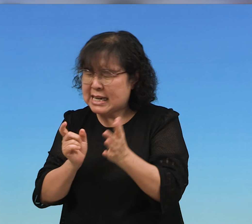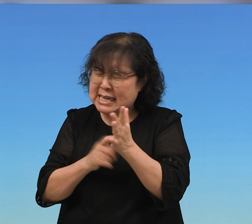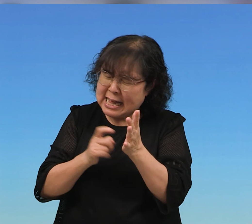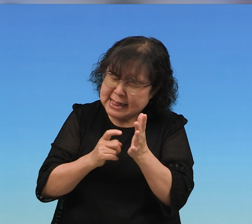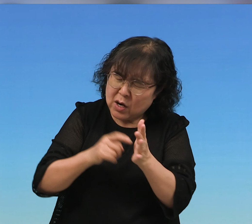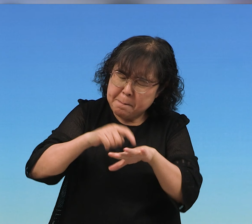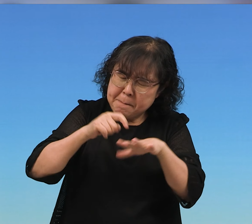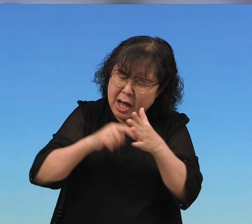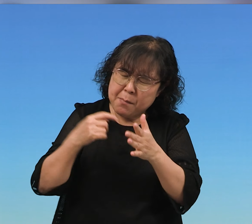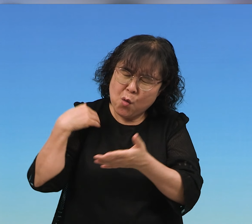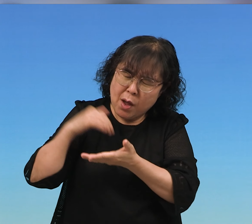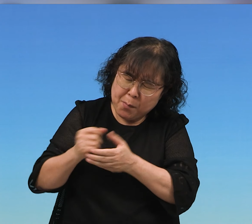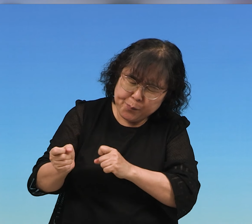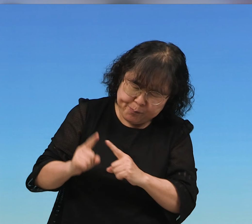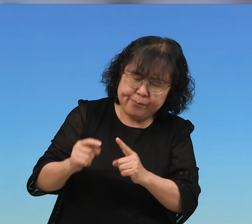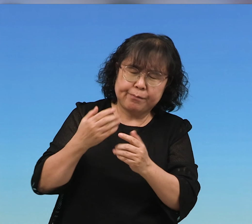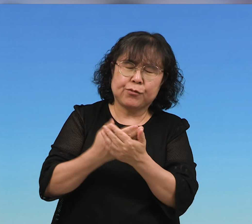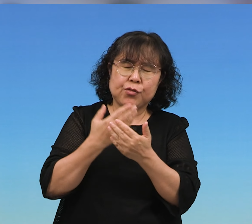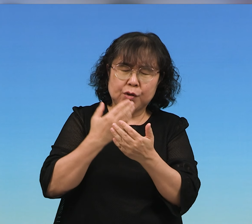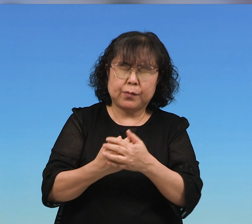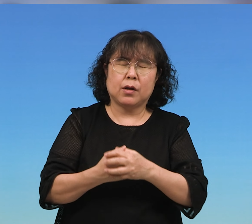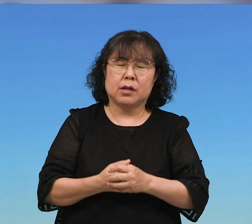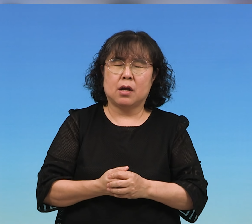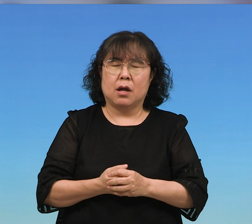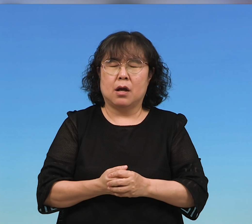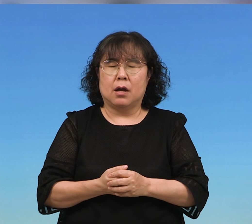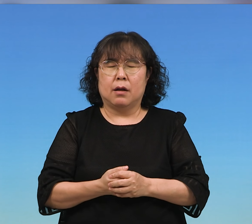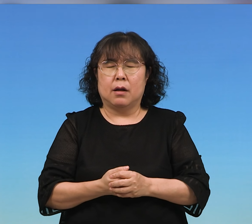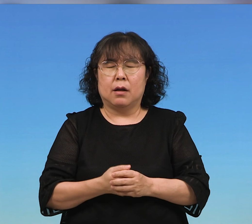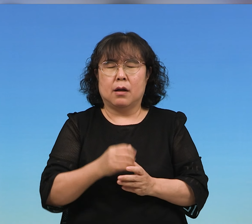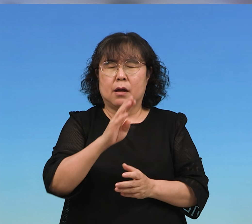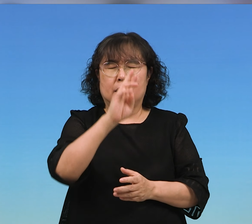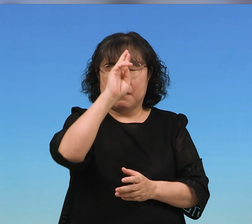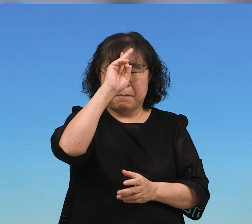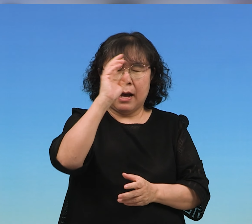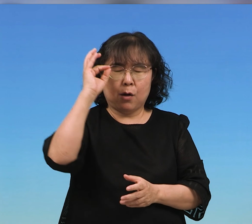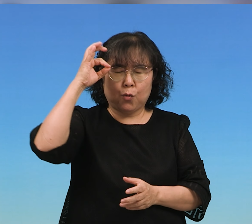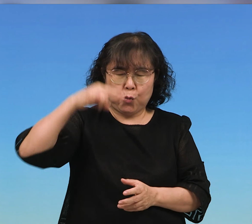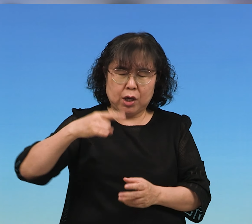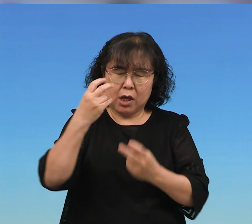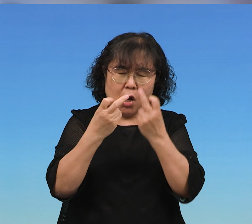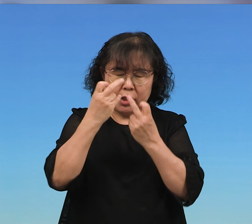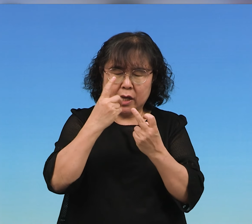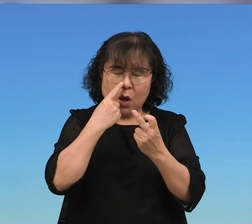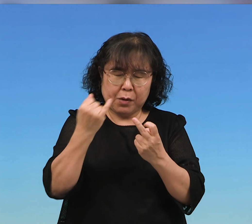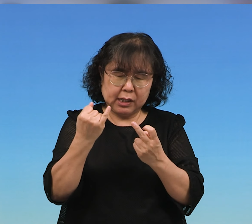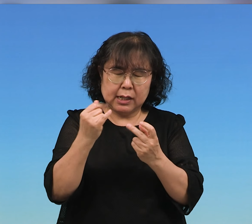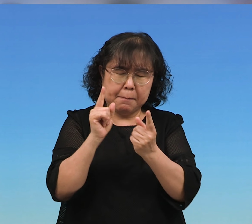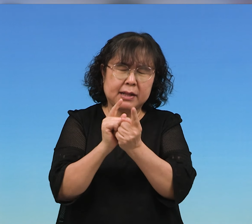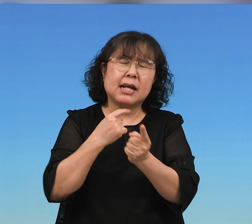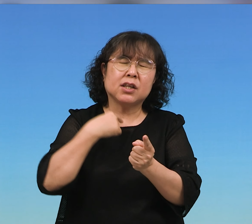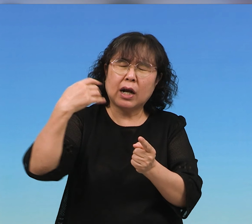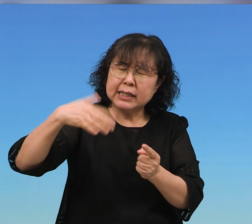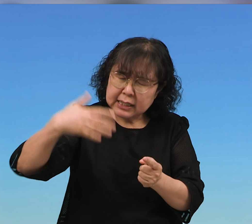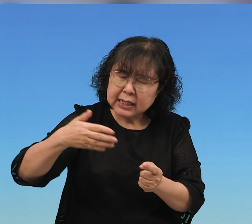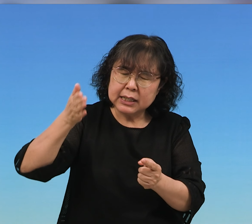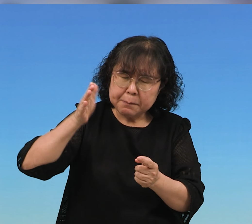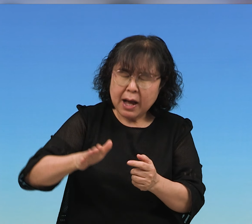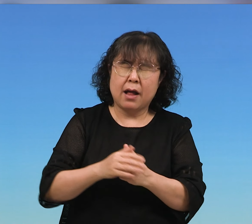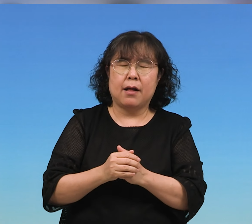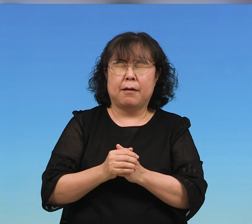이 절박함을 회복시켜 주시기 원합니다. 하나님 그 박이 형제 어머니 한 번도 만나본 적이